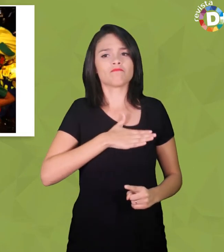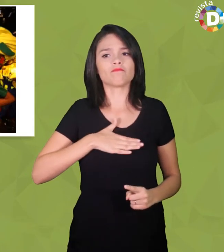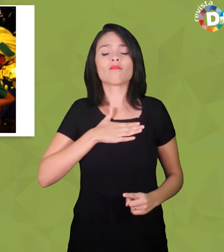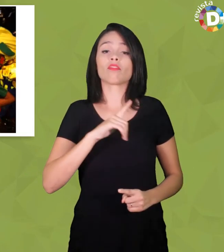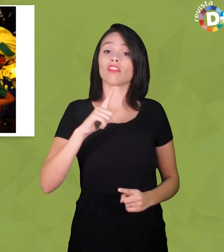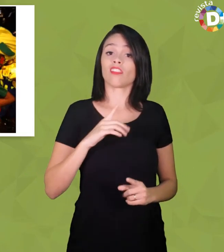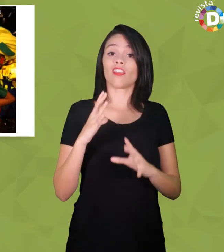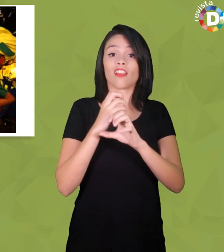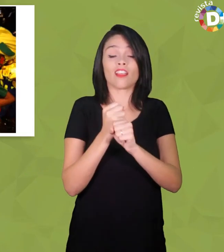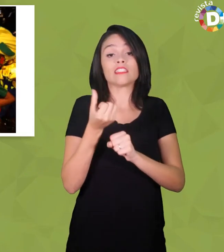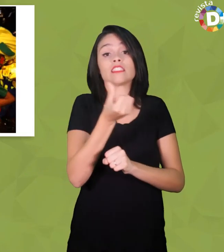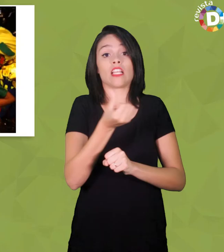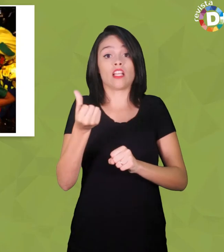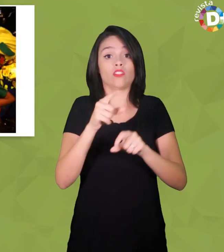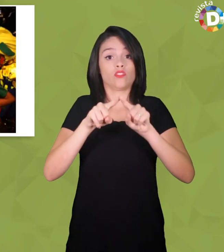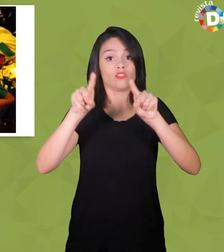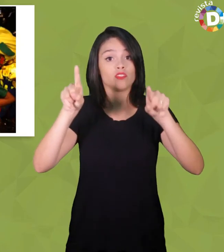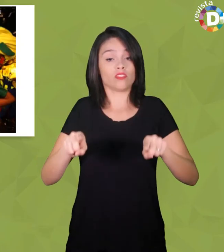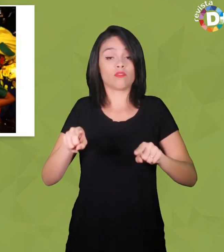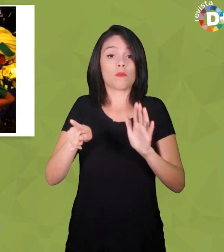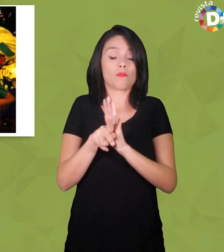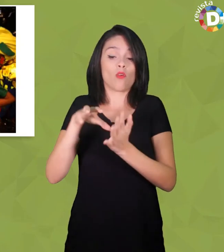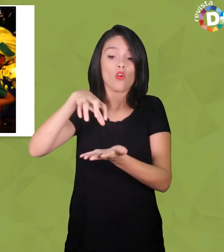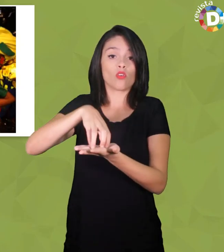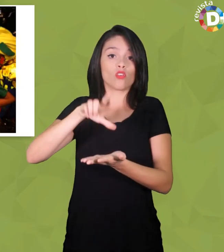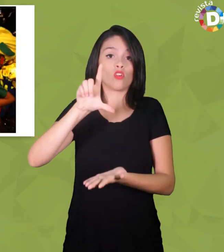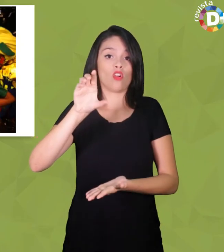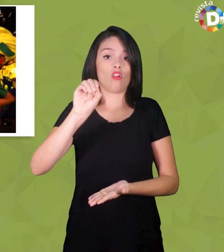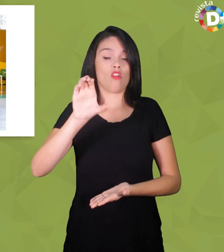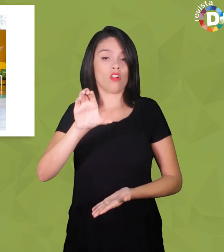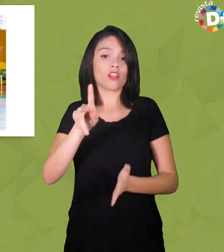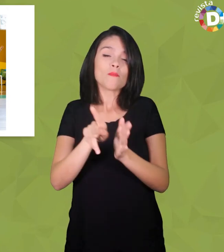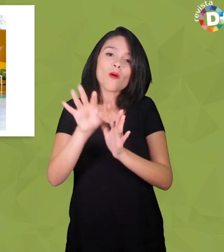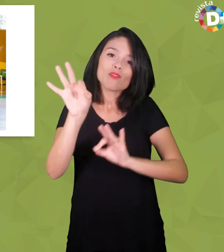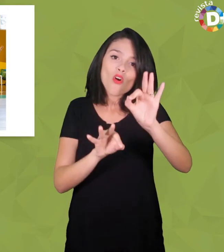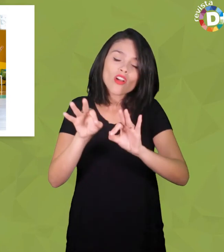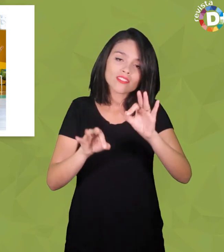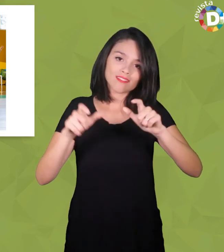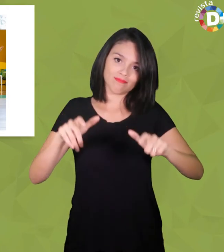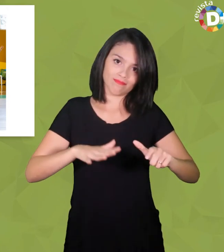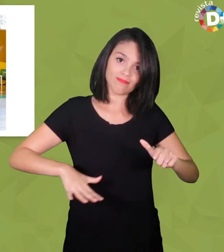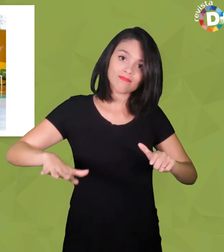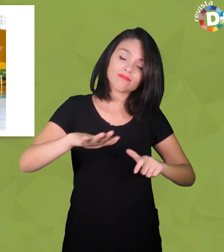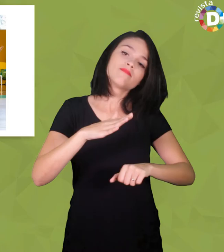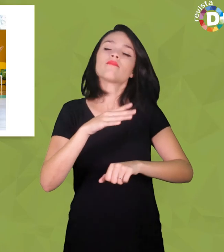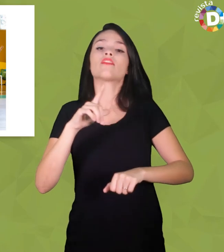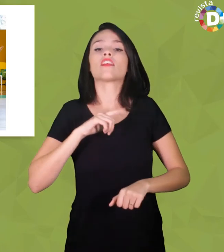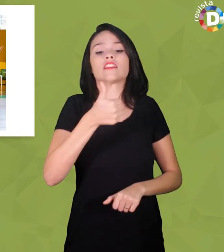66 áreas do loc comitê organizador local 180 voluntários